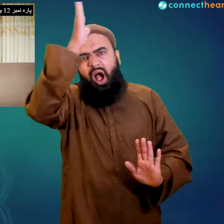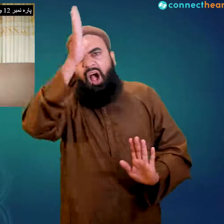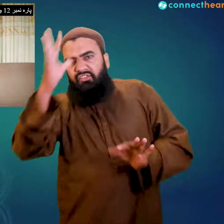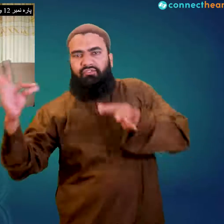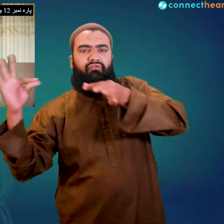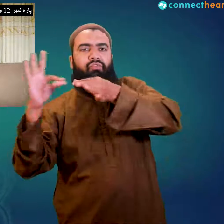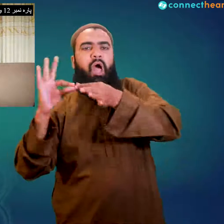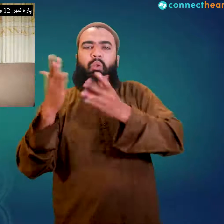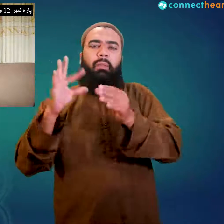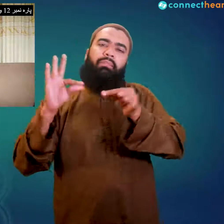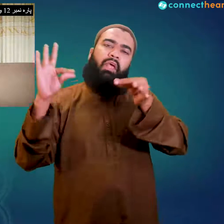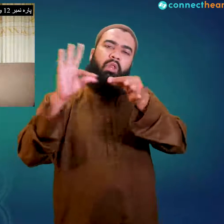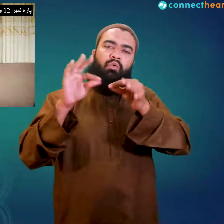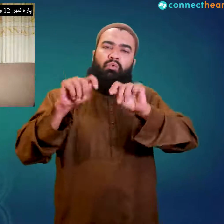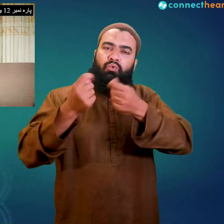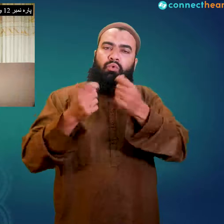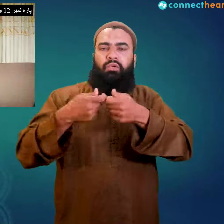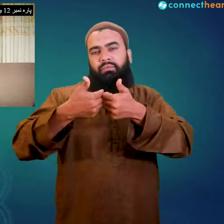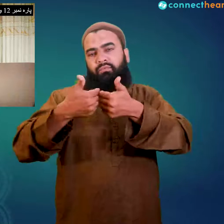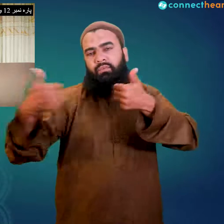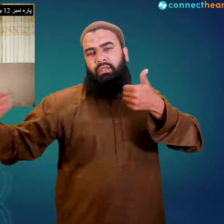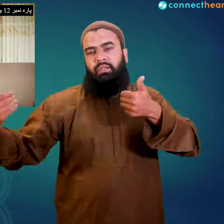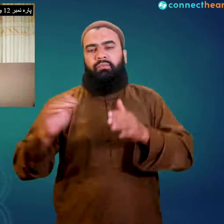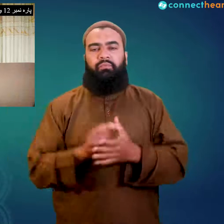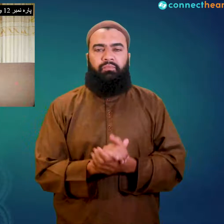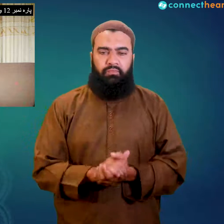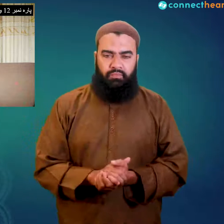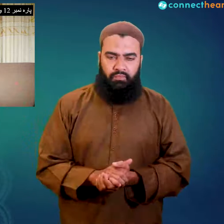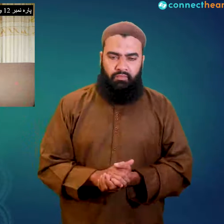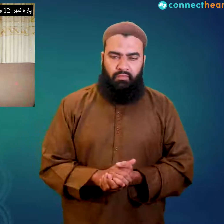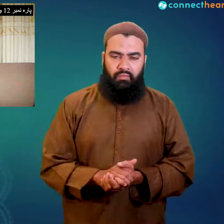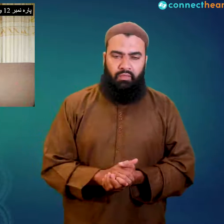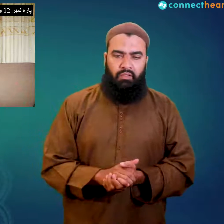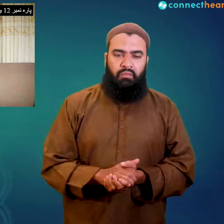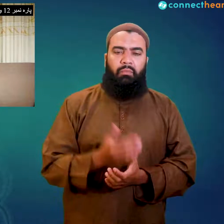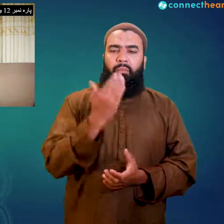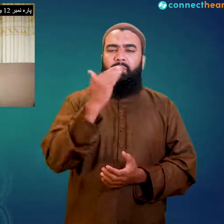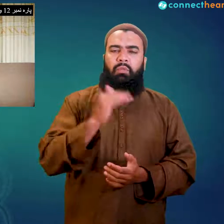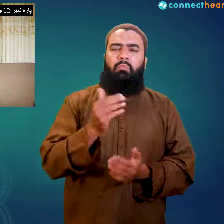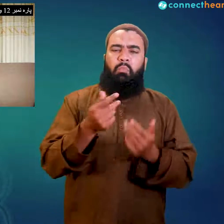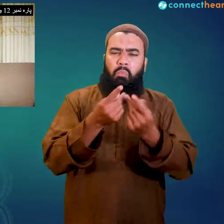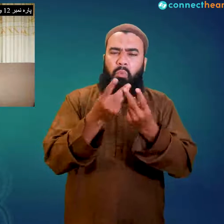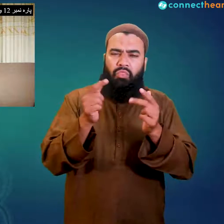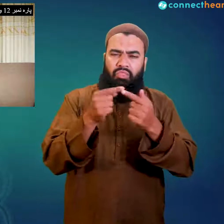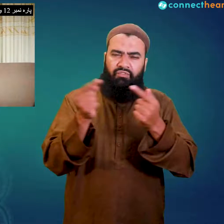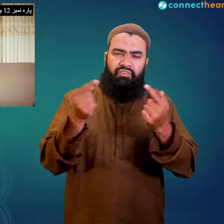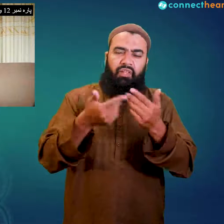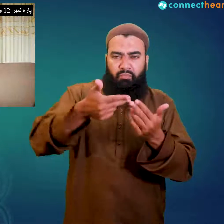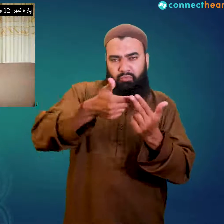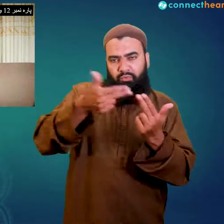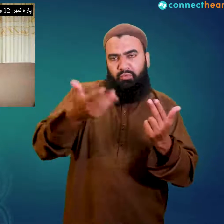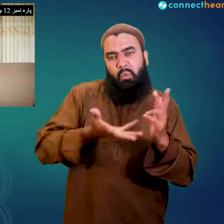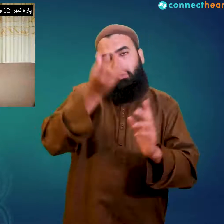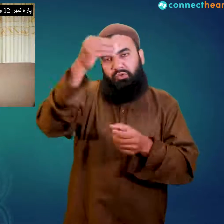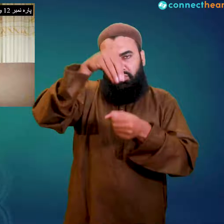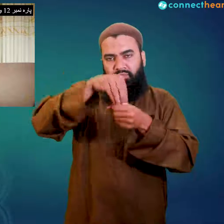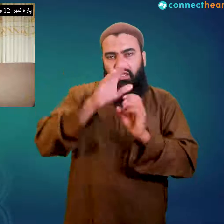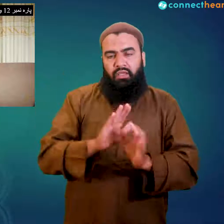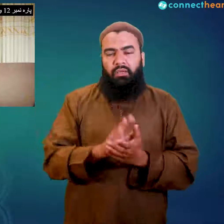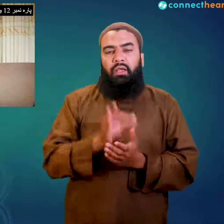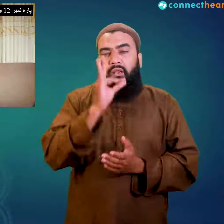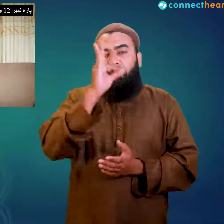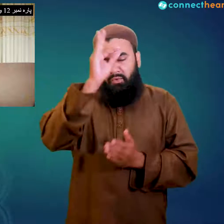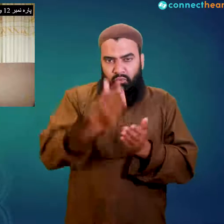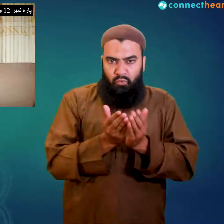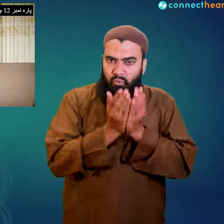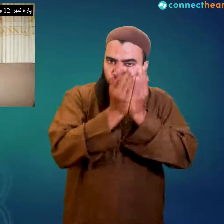کے ہاں معتبر ہے، نسبی نسبت اللہ کے ہاں معتبر نہیں ہے۔ اور اس کی مثالیں اور نظیر قرآن مجید کے اندر موجود ہیں۔